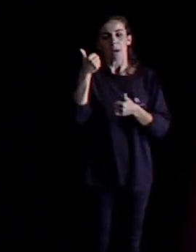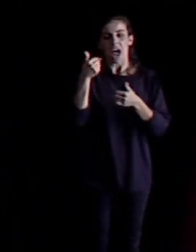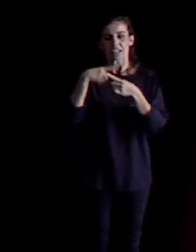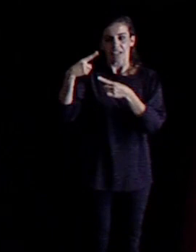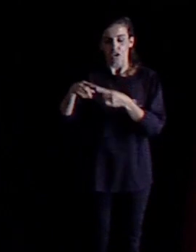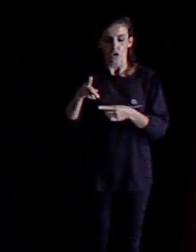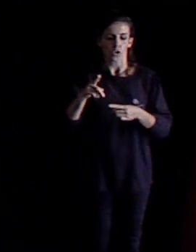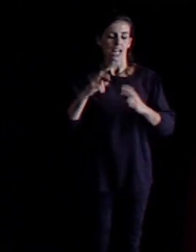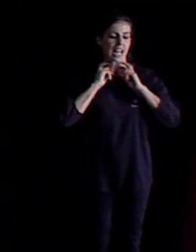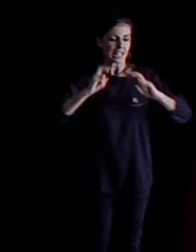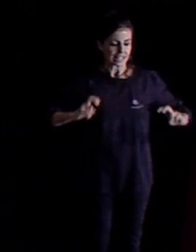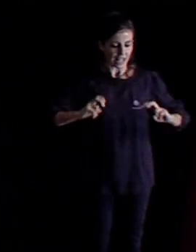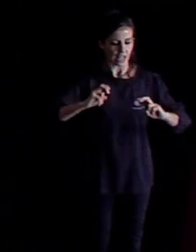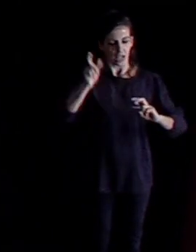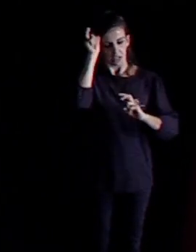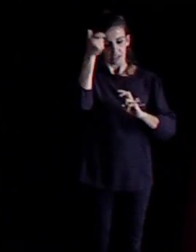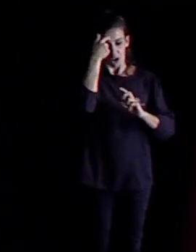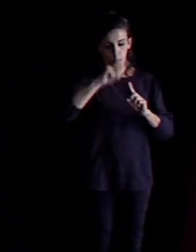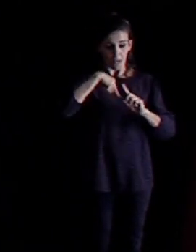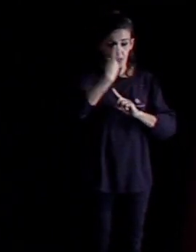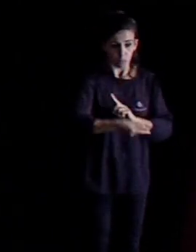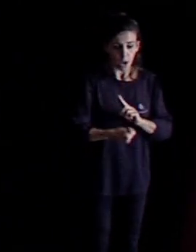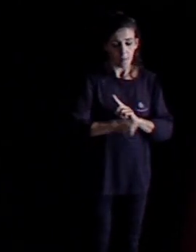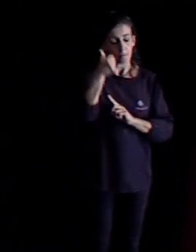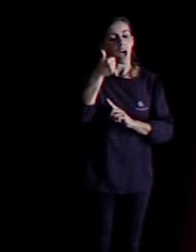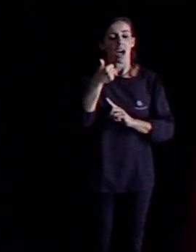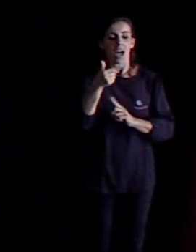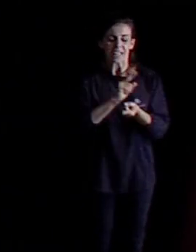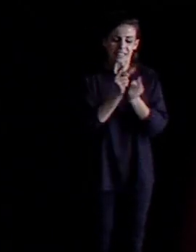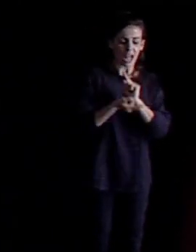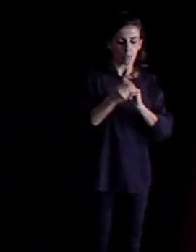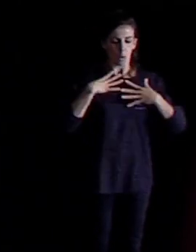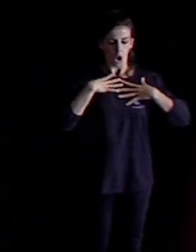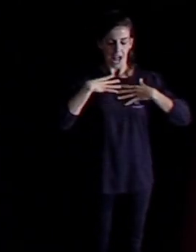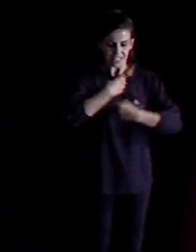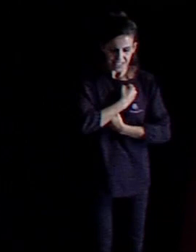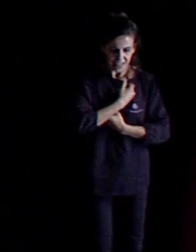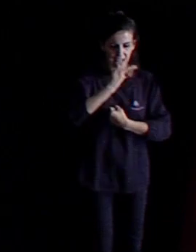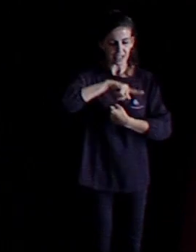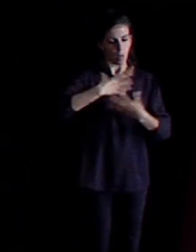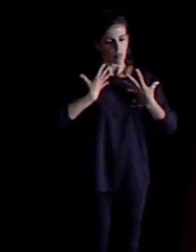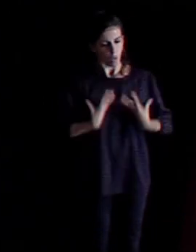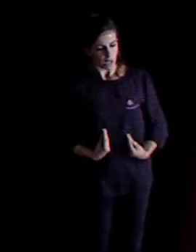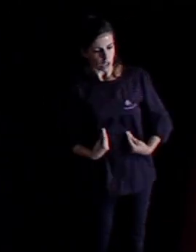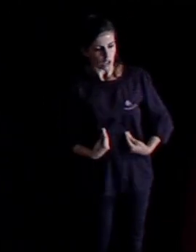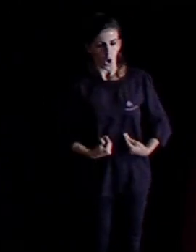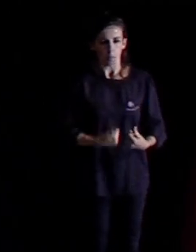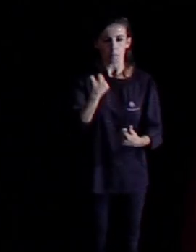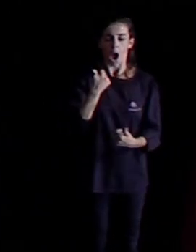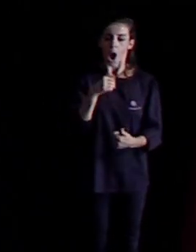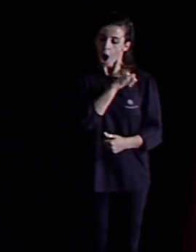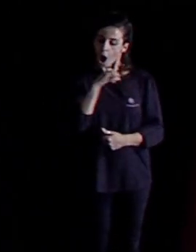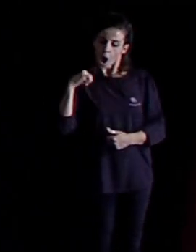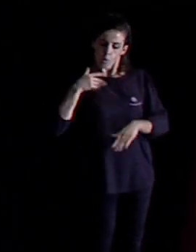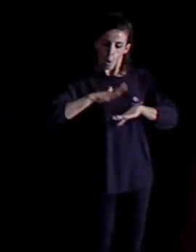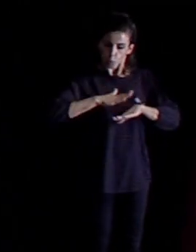estrés postraumático, más trastorno de ansiedad que el otro grupo de delitos de odio, más trastorno depresivo, más autoculpa.